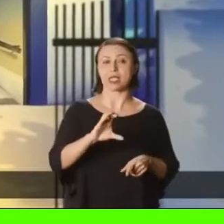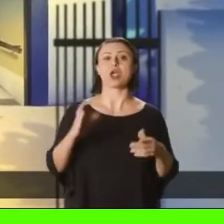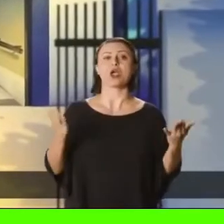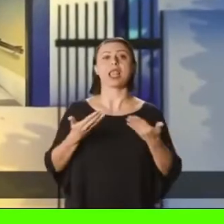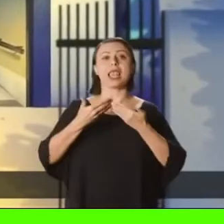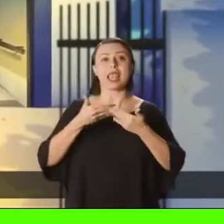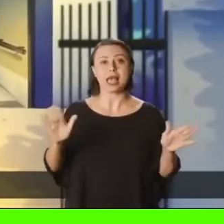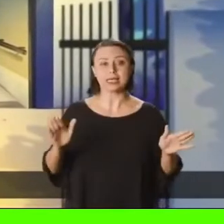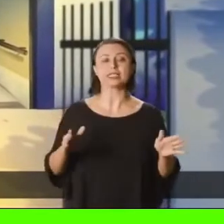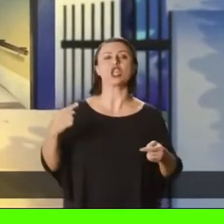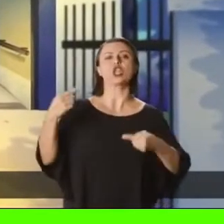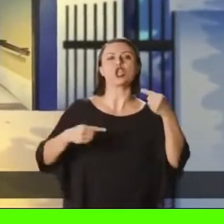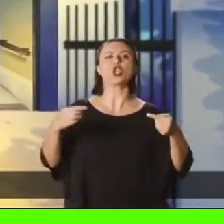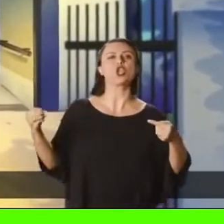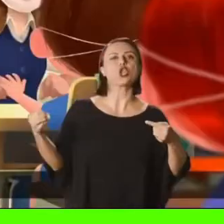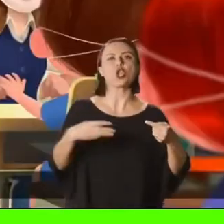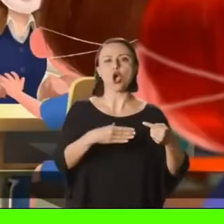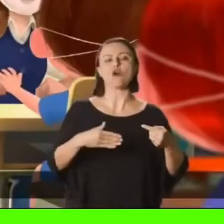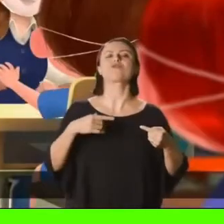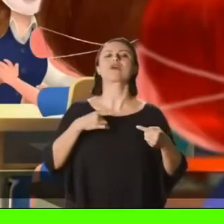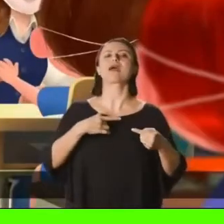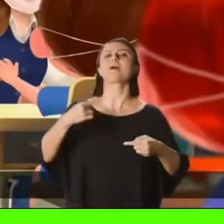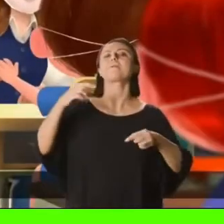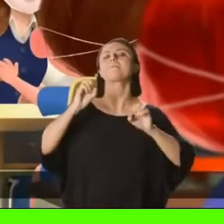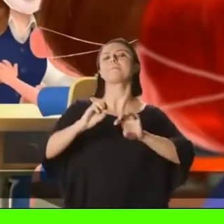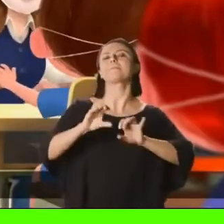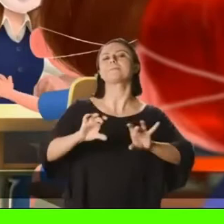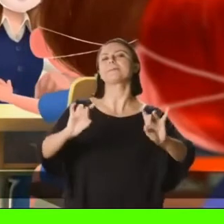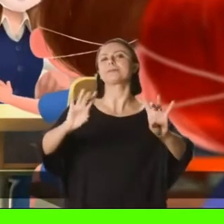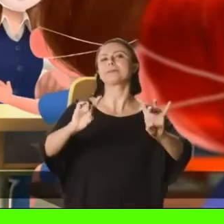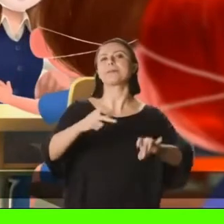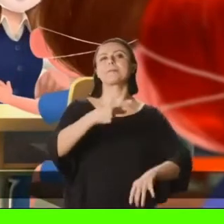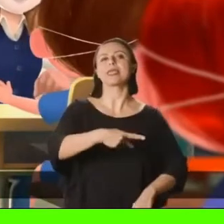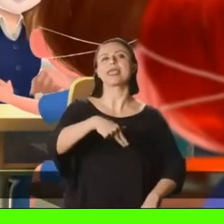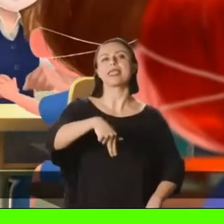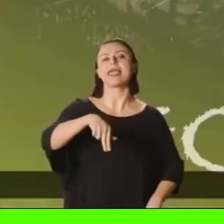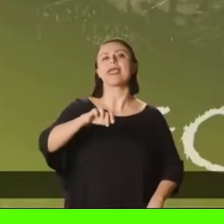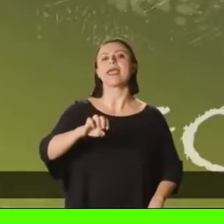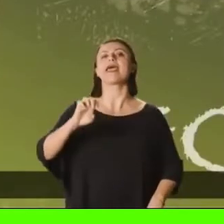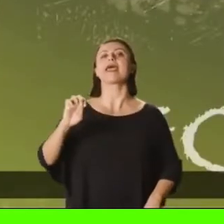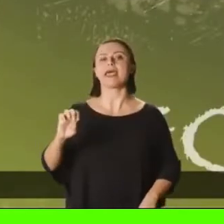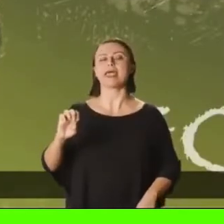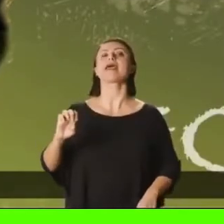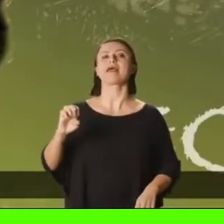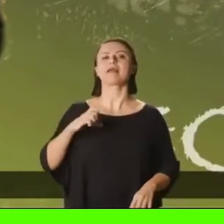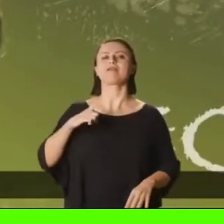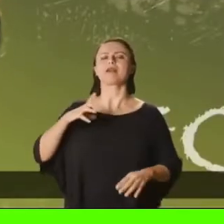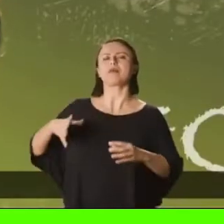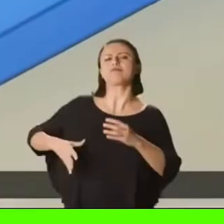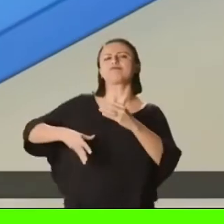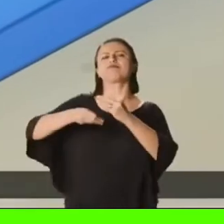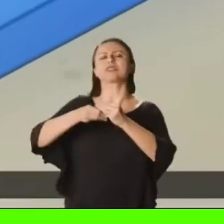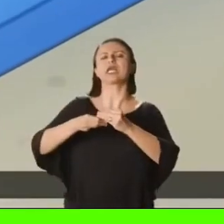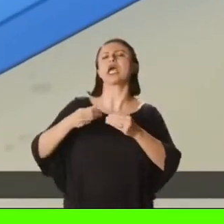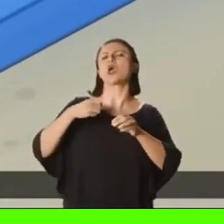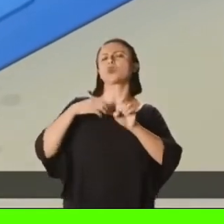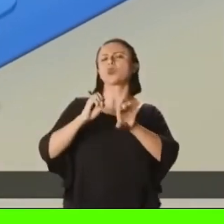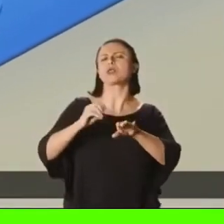da Educação, está lançando a nova Política Nacional de Educação Especial. A PNEE veio para tornar a educação mais